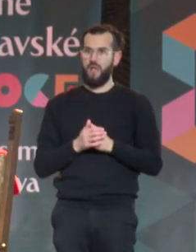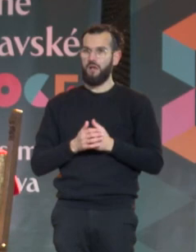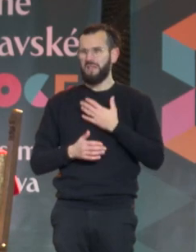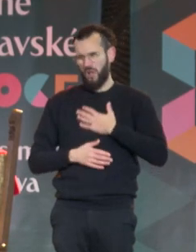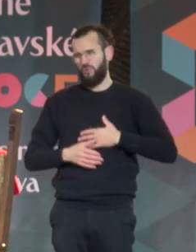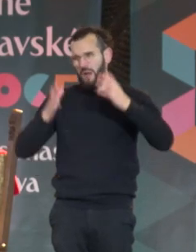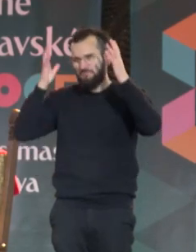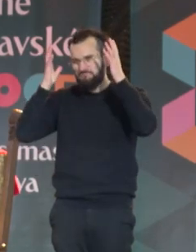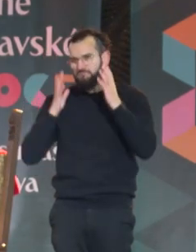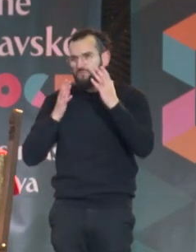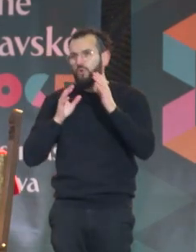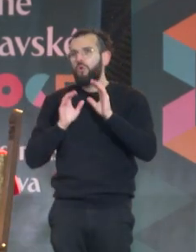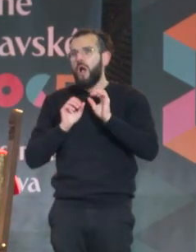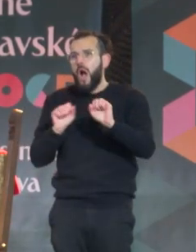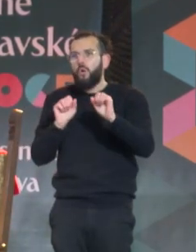schovaný.